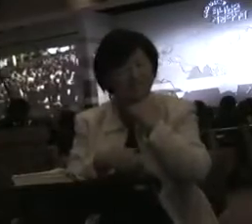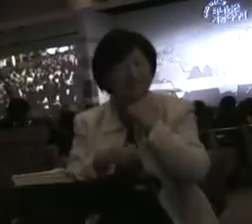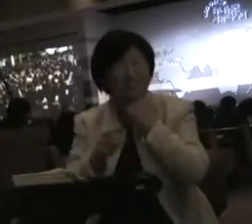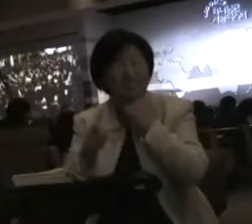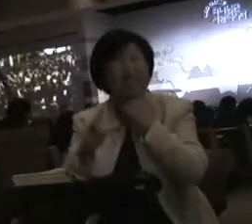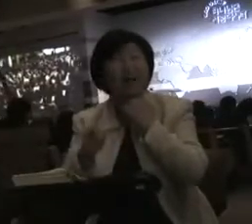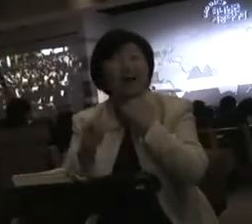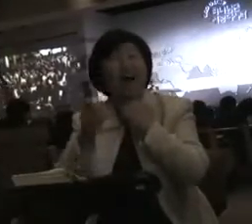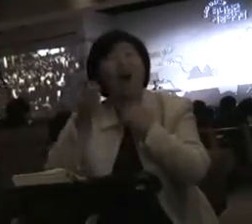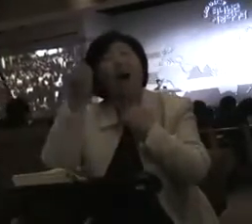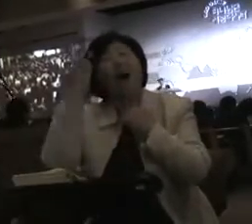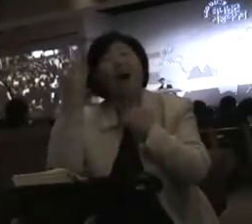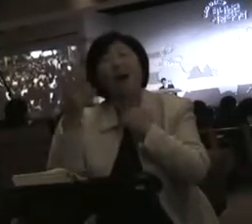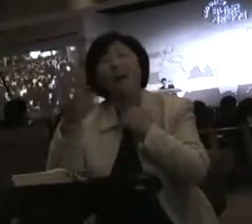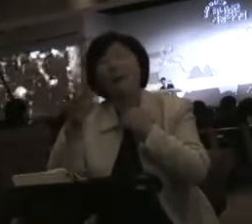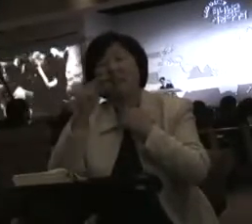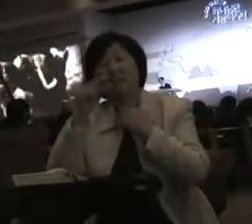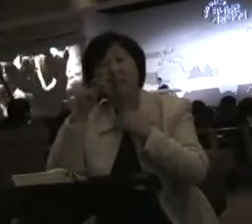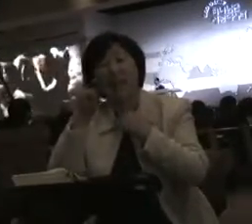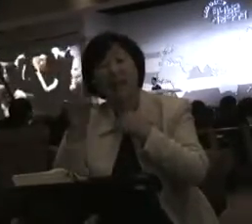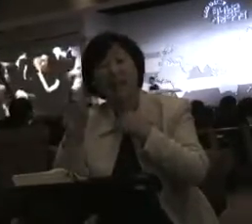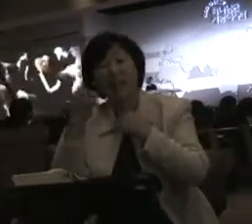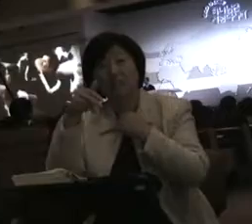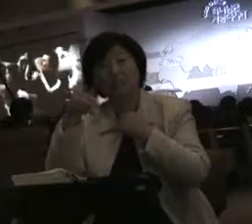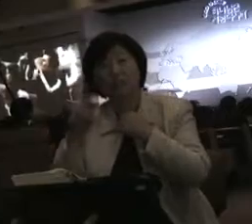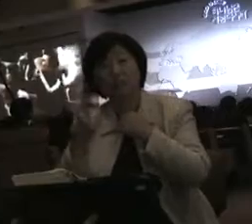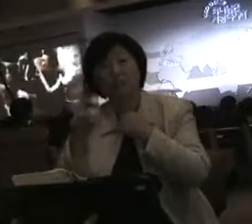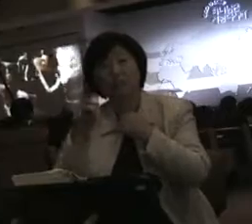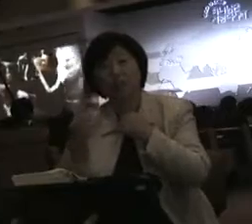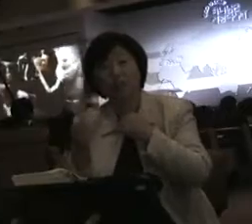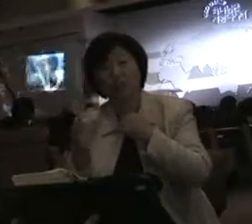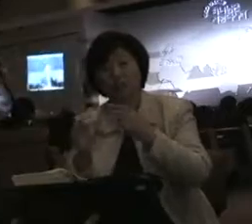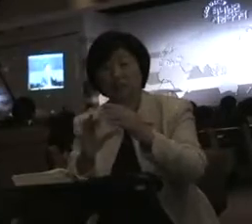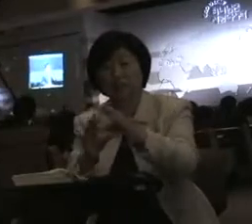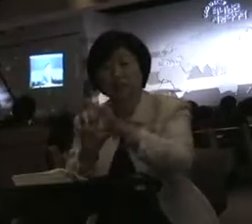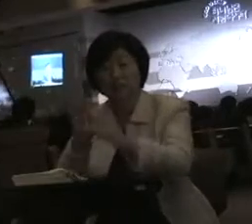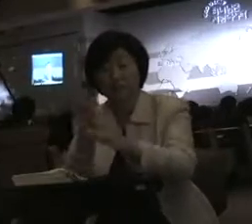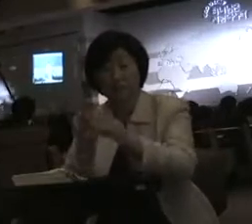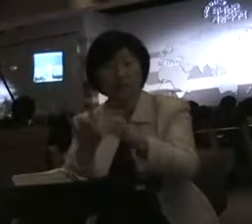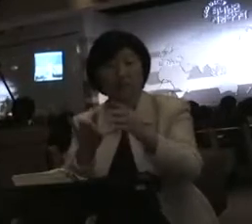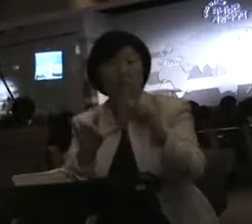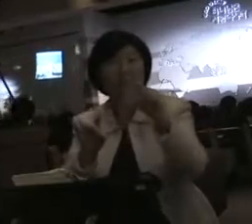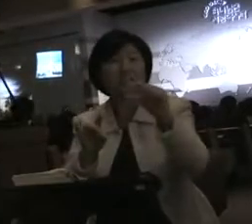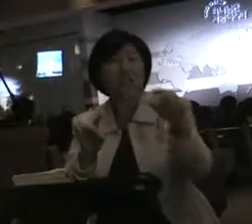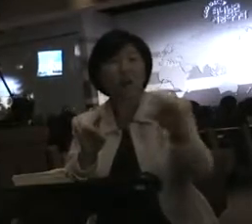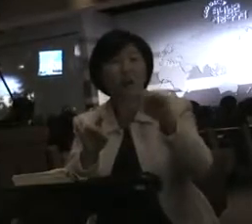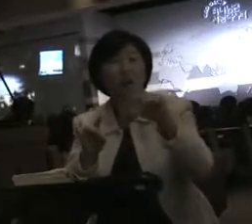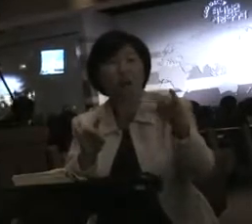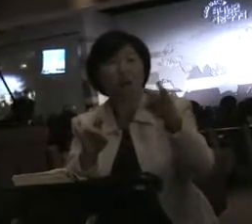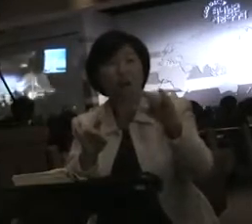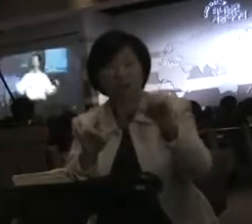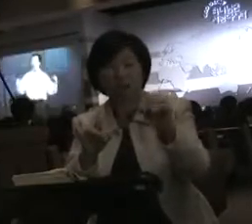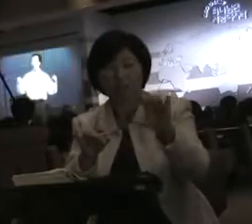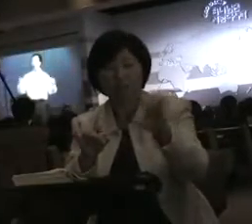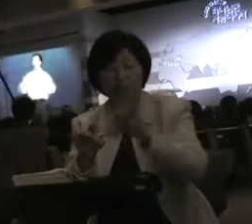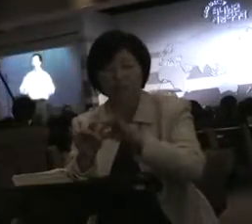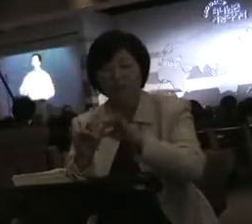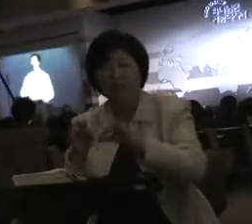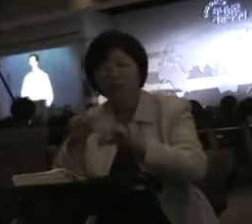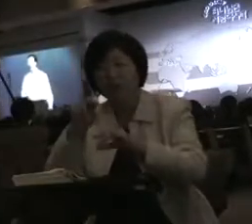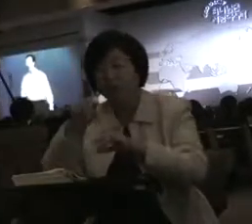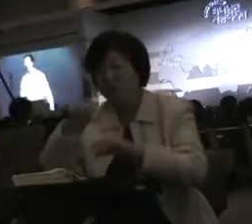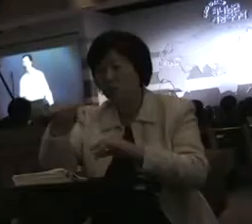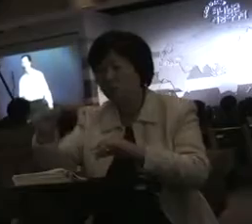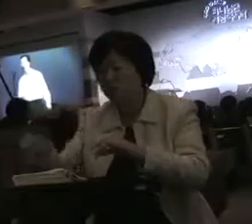8,000명의 성도가 함께 은혜를 경험하는 현장이 있습니다. 지난해 4부 예배를 시작으로 3대가